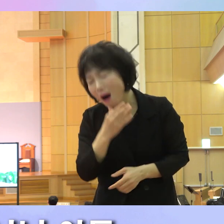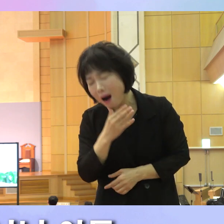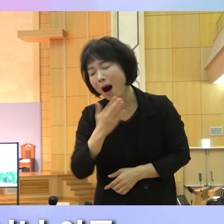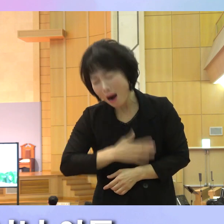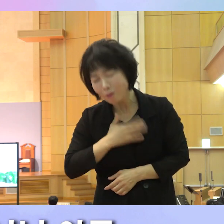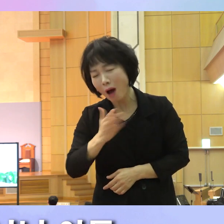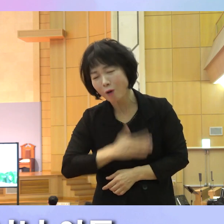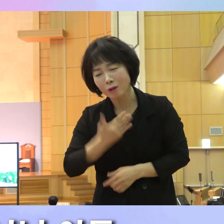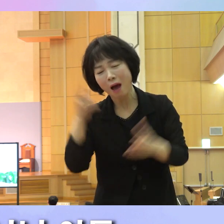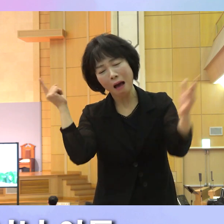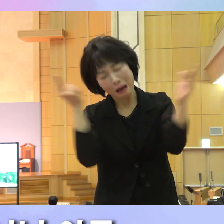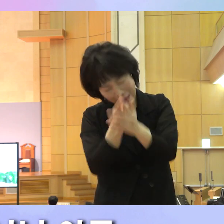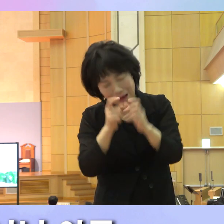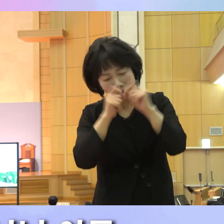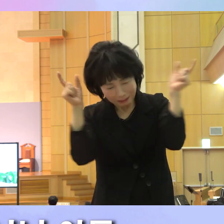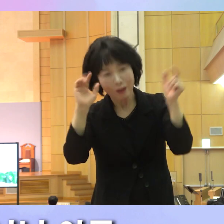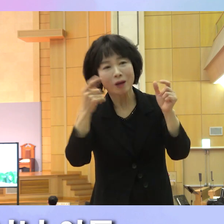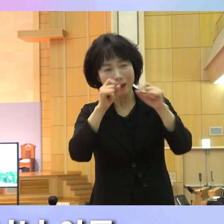그리고